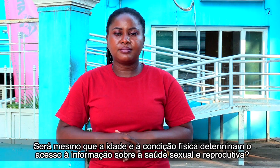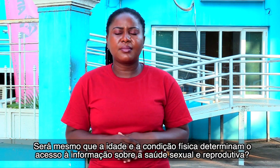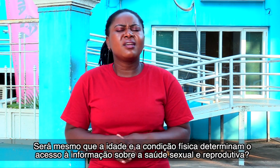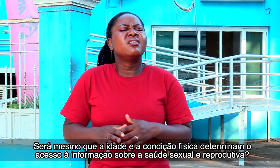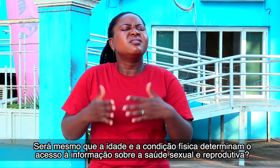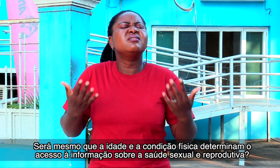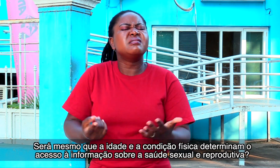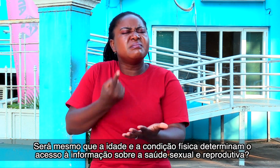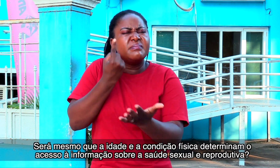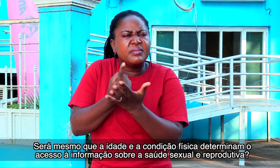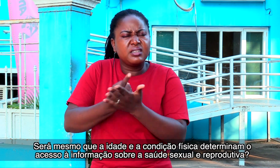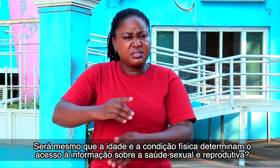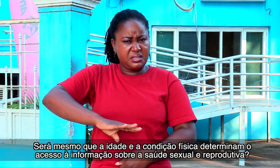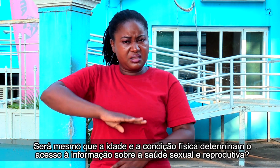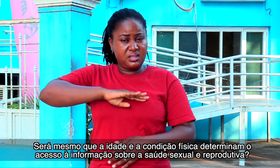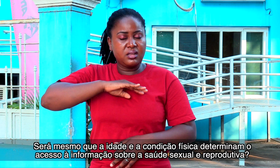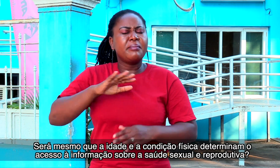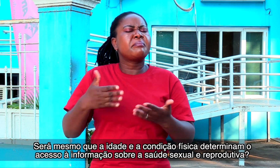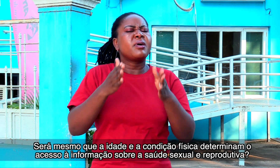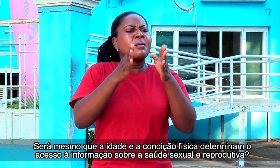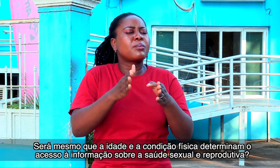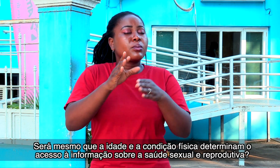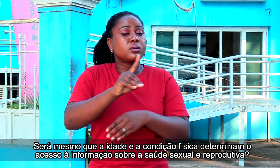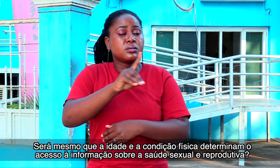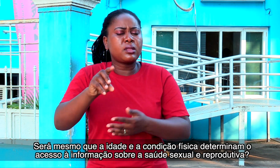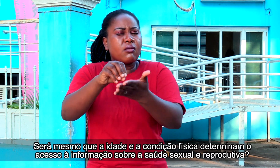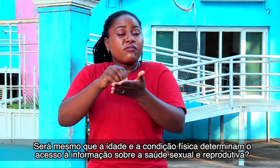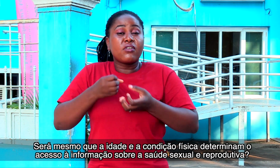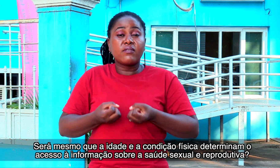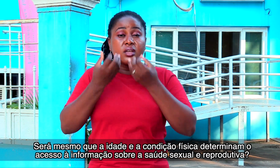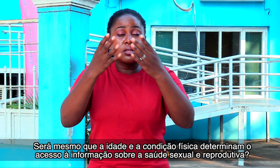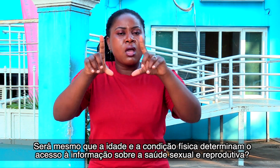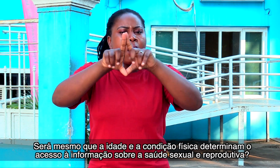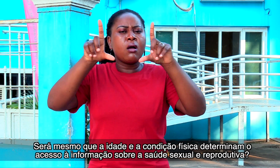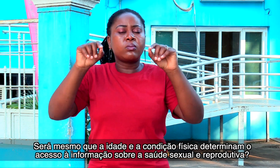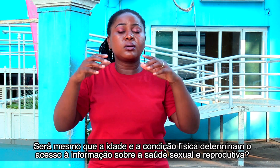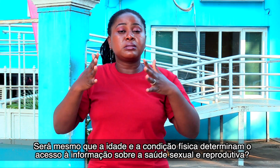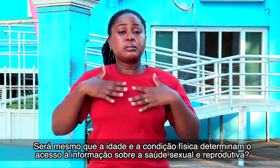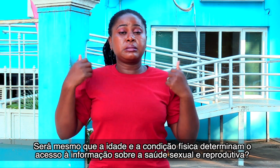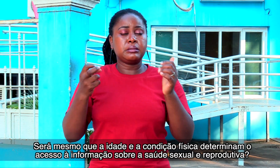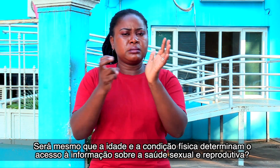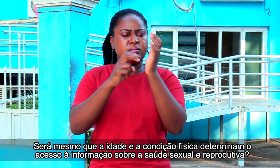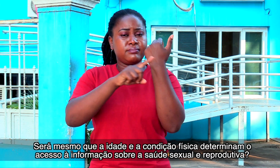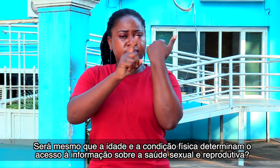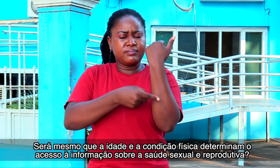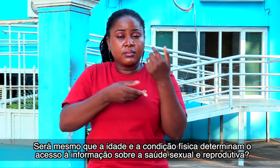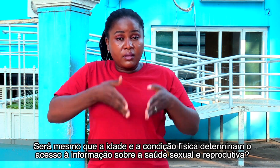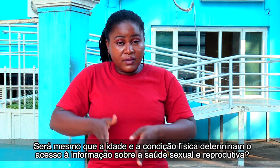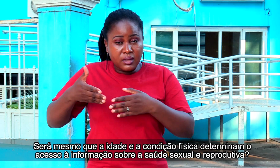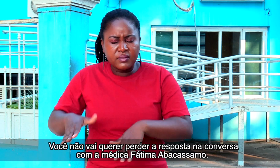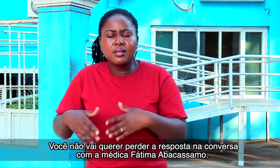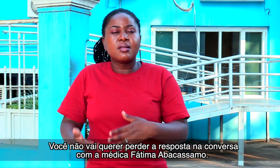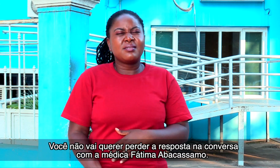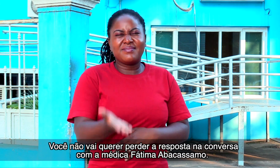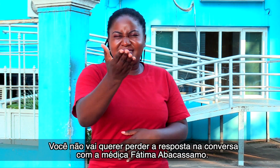né? Será mesmo que a idade e a condição física determinam o acesso à informação sobre saúde sexual e